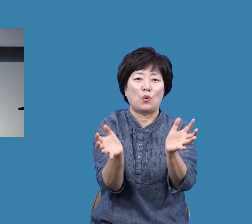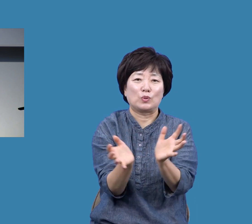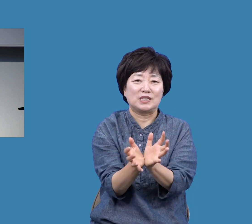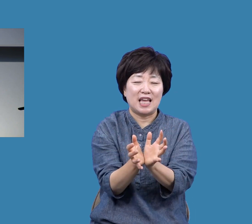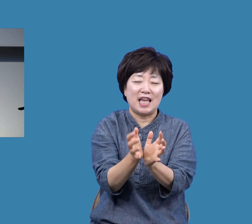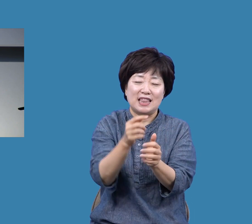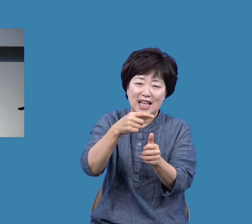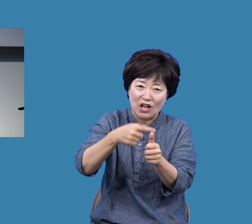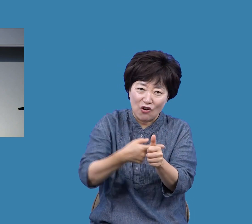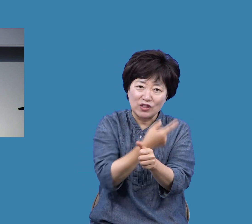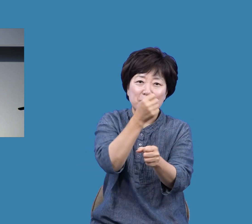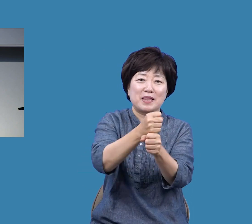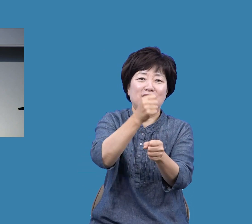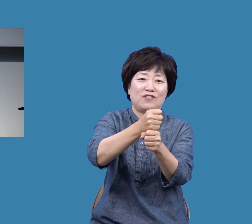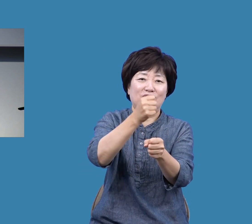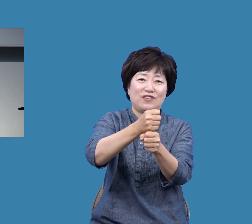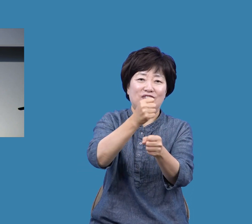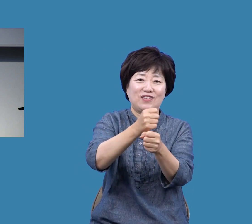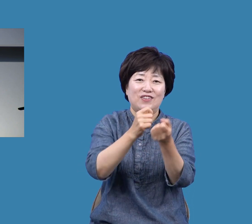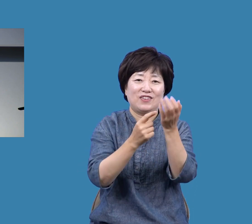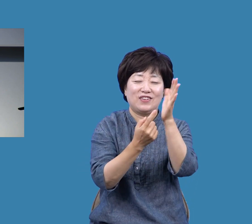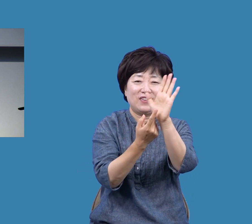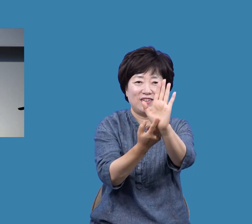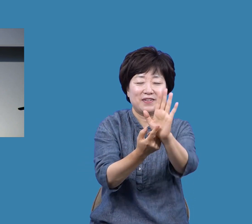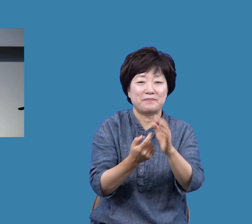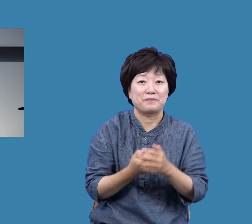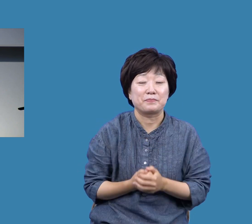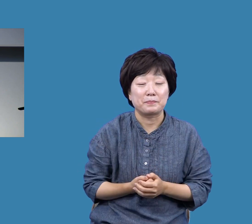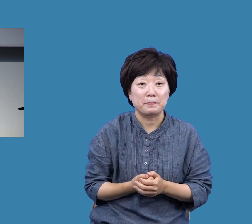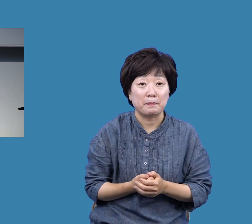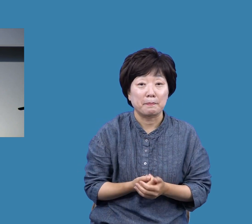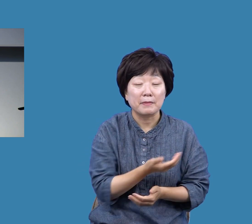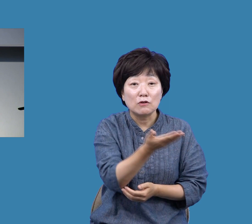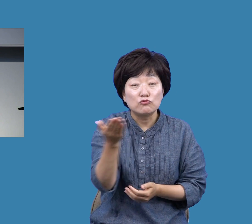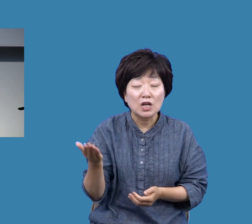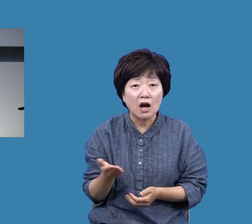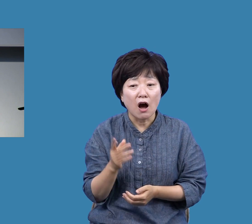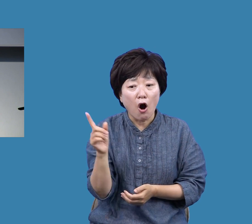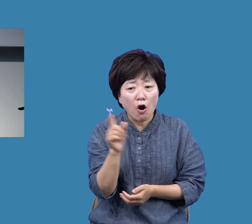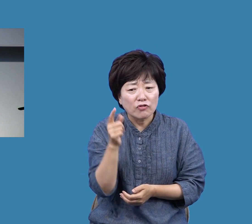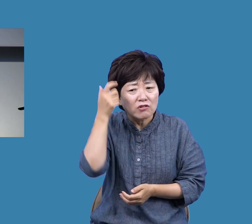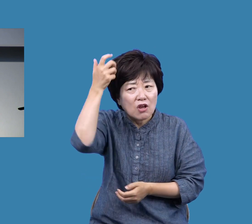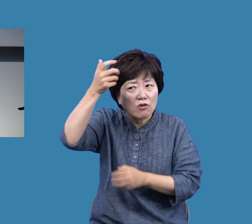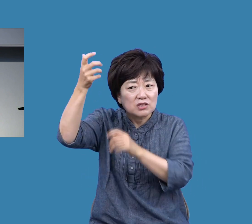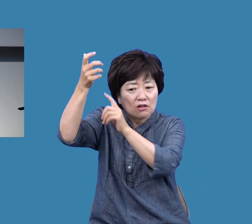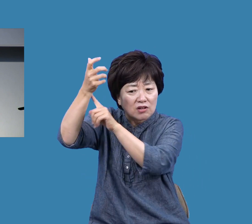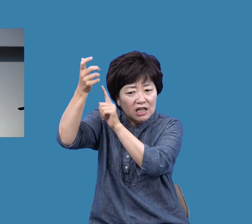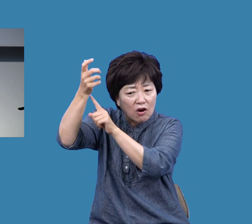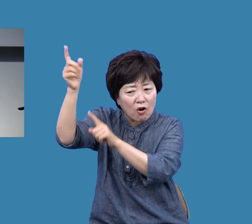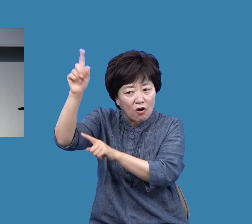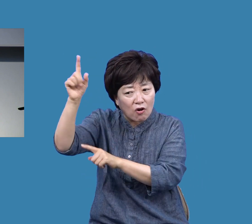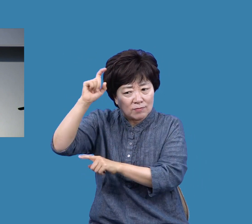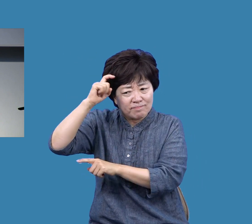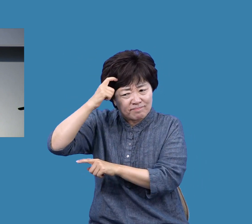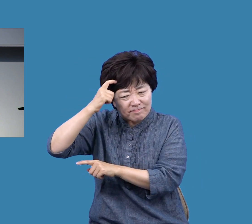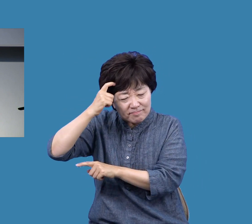그래서 여러분들이 어떤 영적인 것이 됐든지 간에 무엇인가 영적인